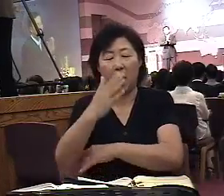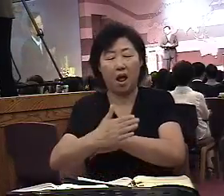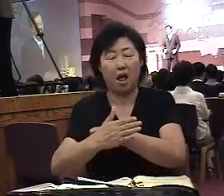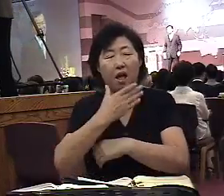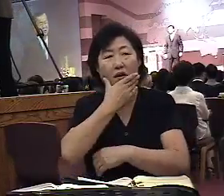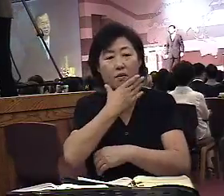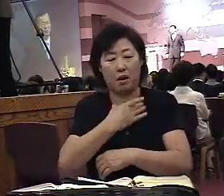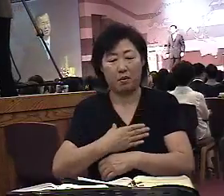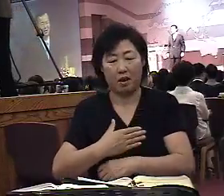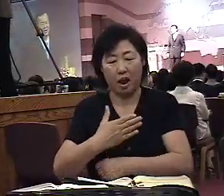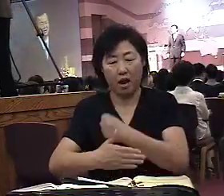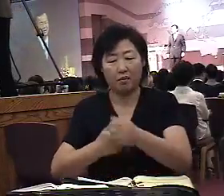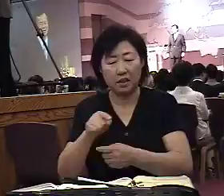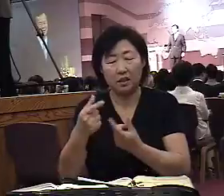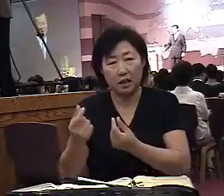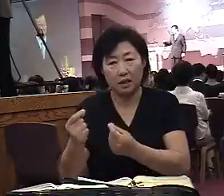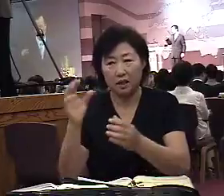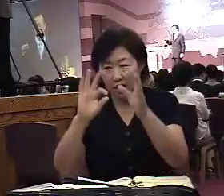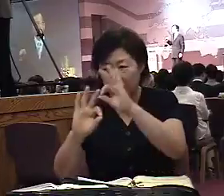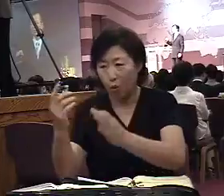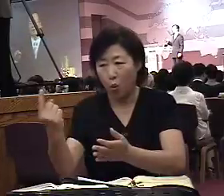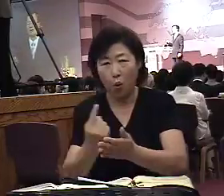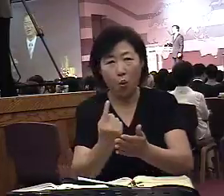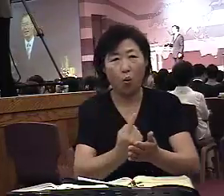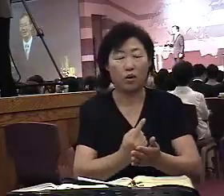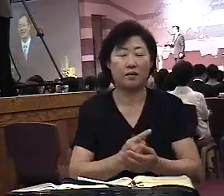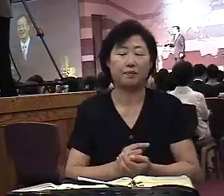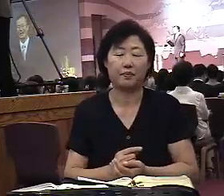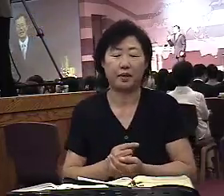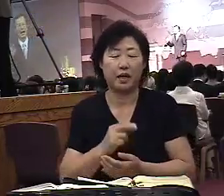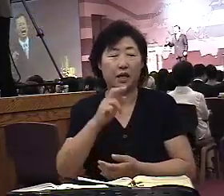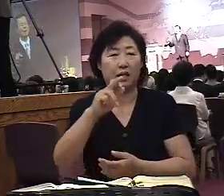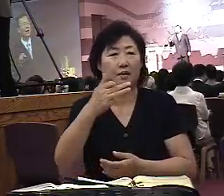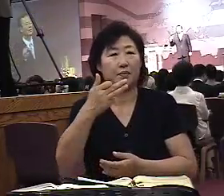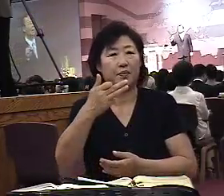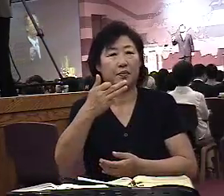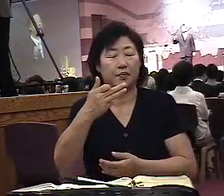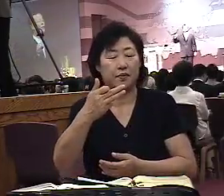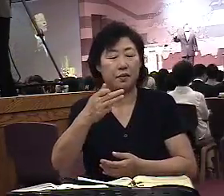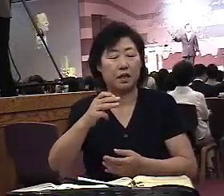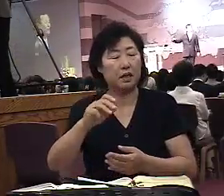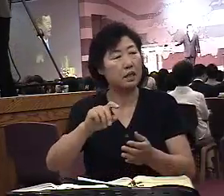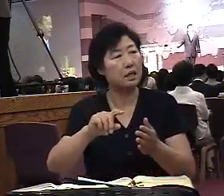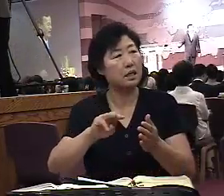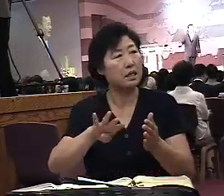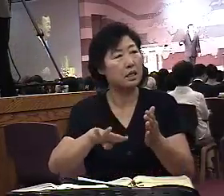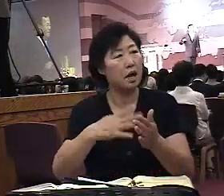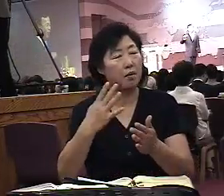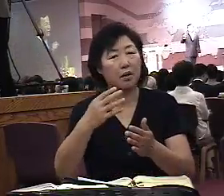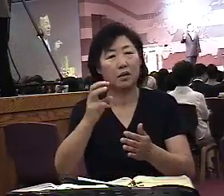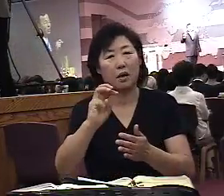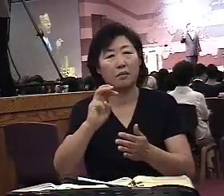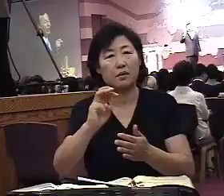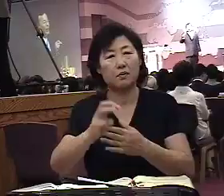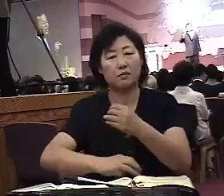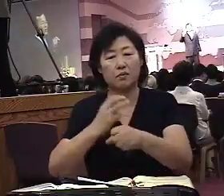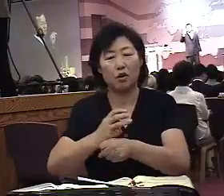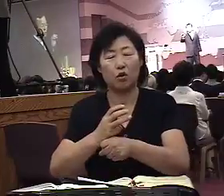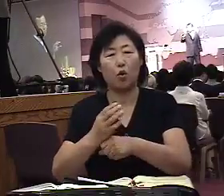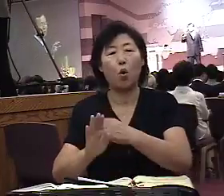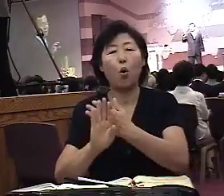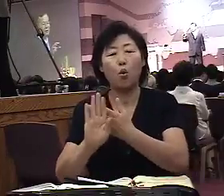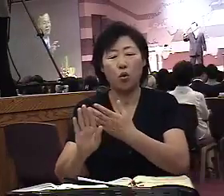그렇게 찾아오셨다는 것입니다. 근데 17절을 보니까 430년 후에 모세를